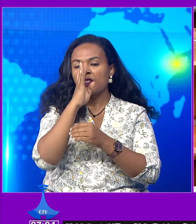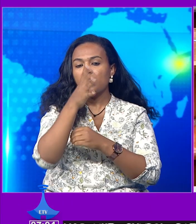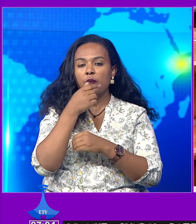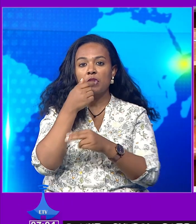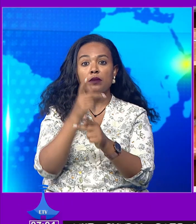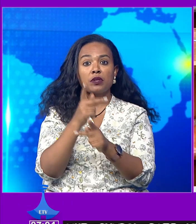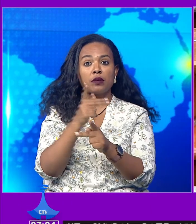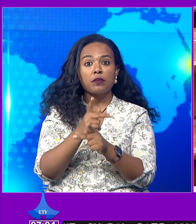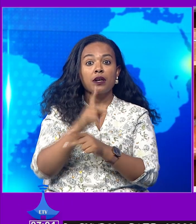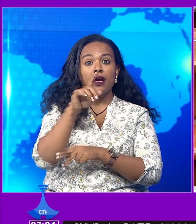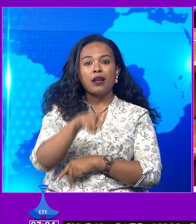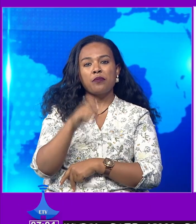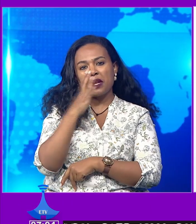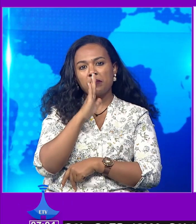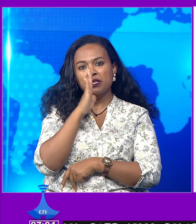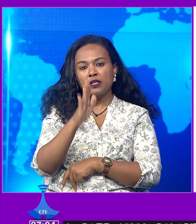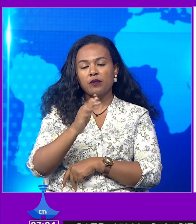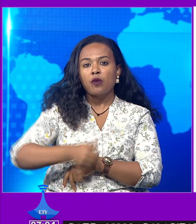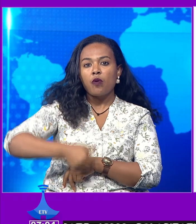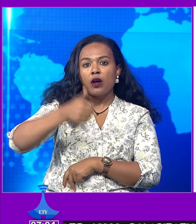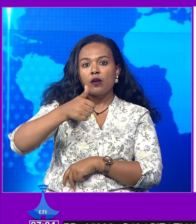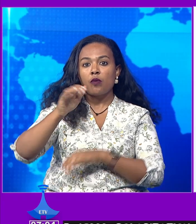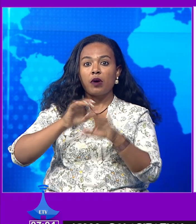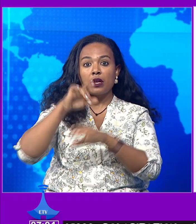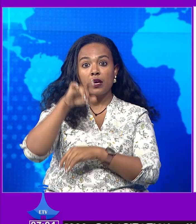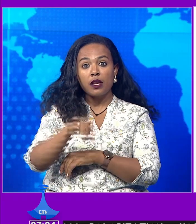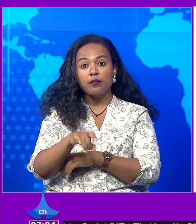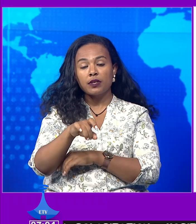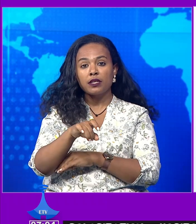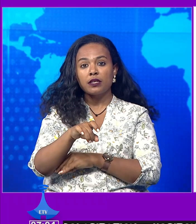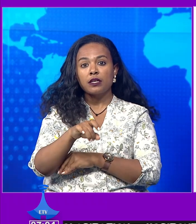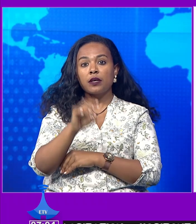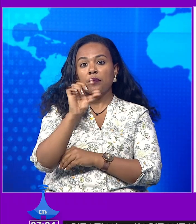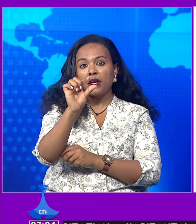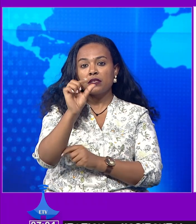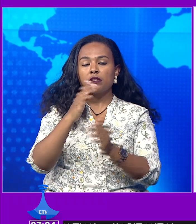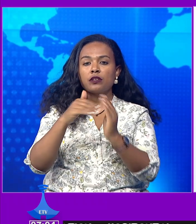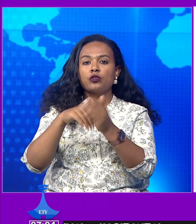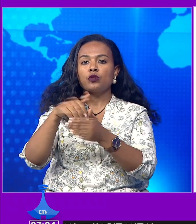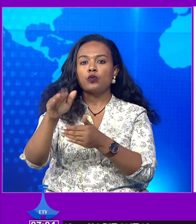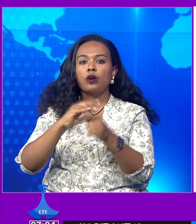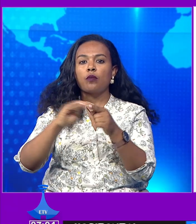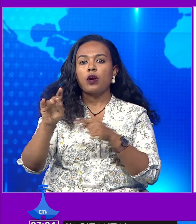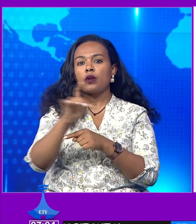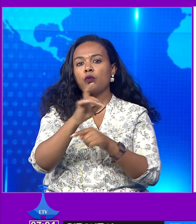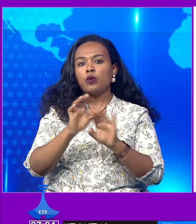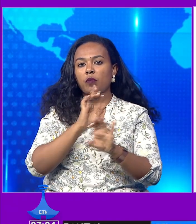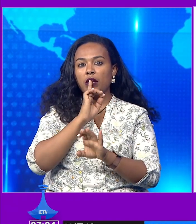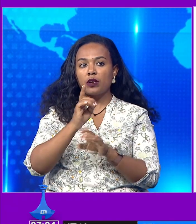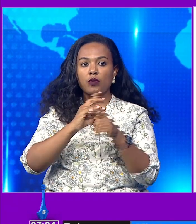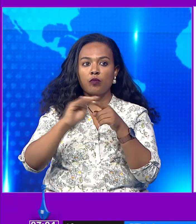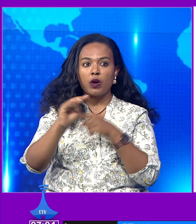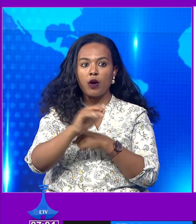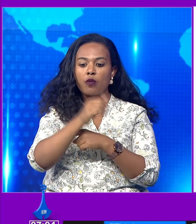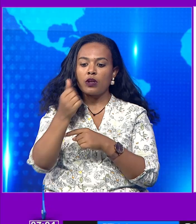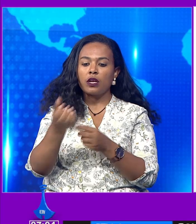መጠበቅ ያለብን አይመስለኝም። ዋናው ማድረግ ያለብን አትሊስት ከችግር የወጣ ሙያ እንዲሆን ማድረግ ነው። ሙያው